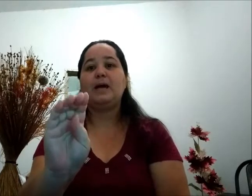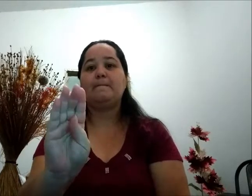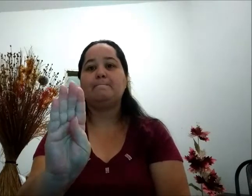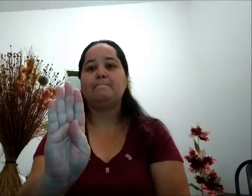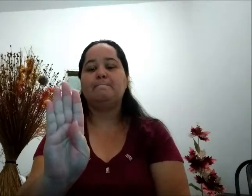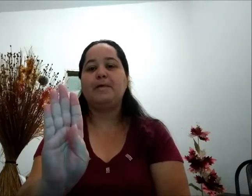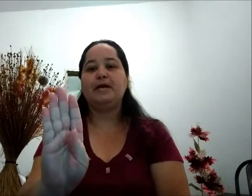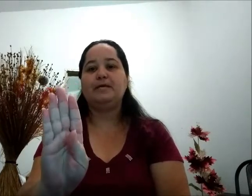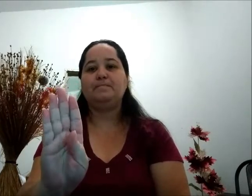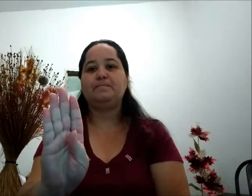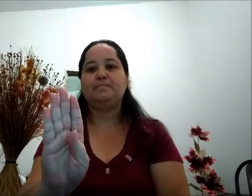B,